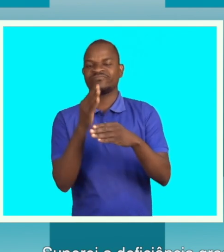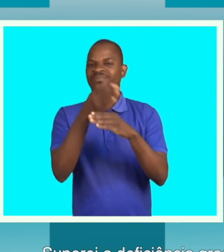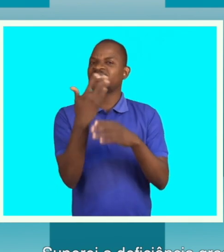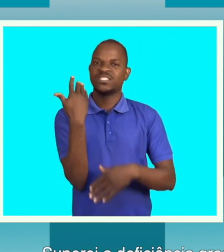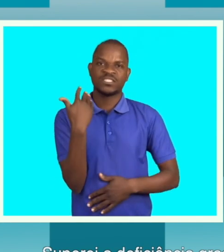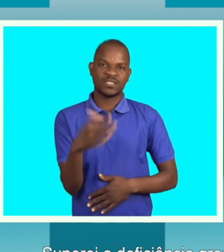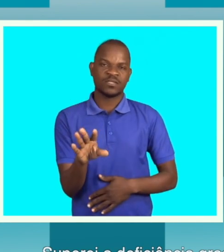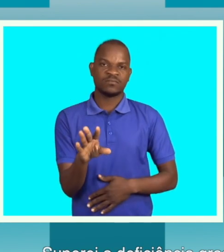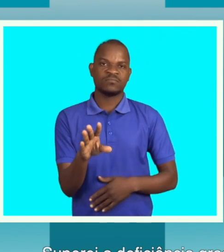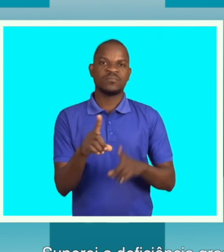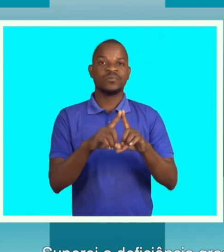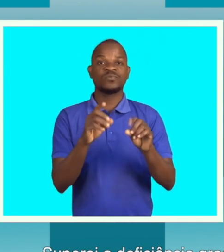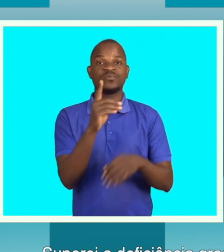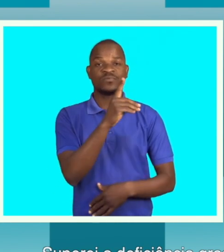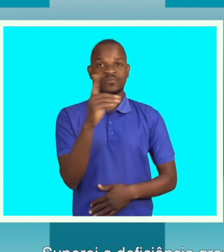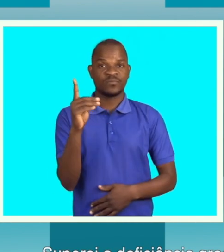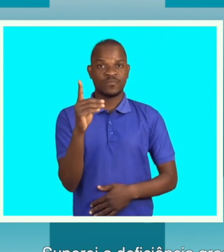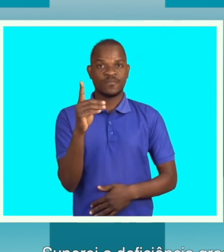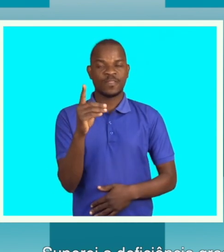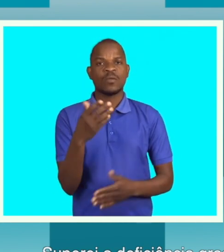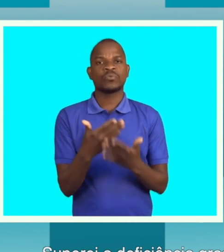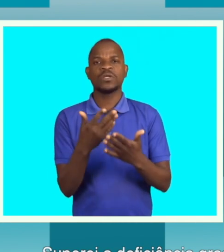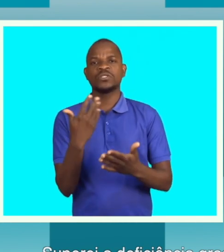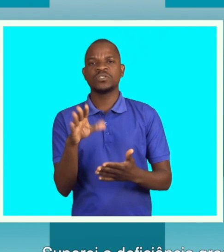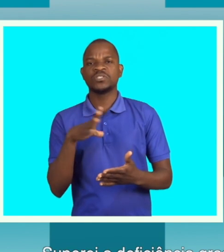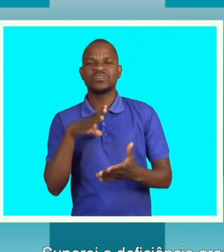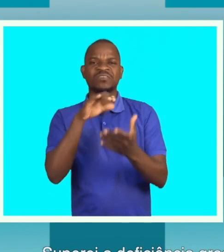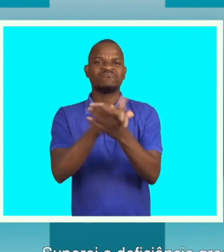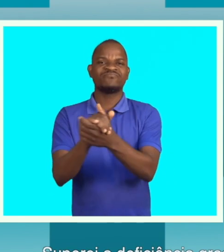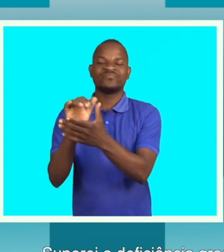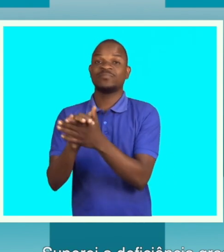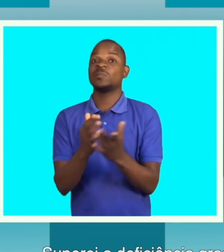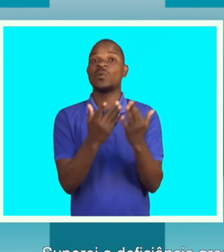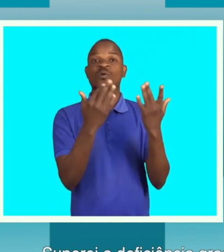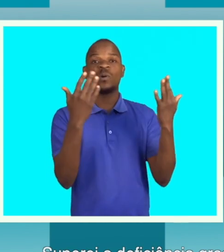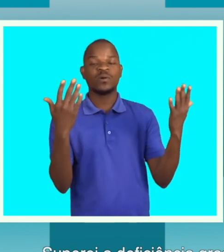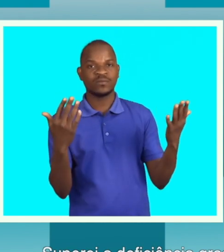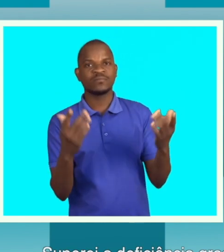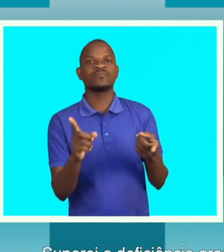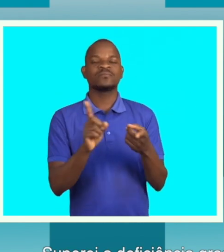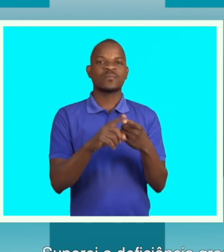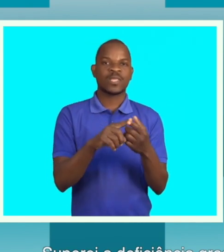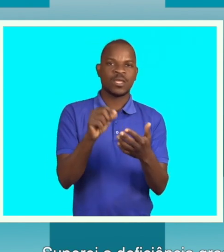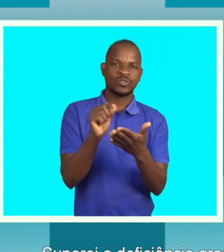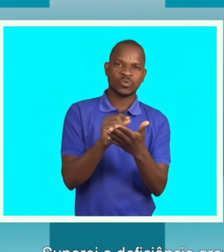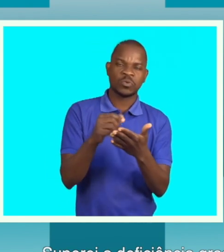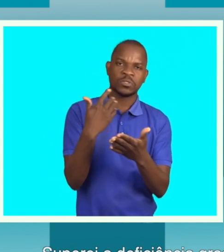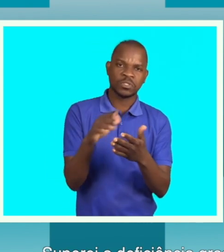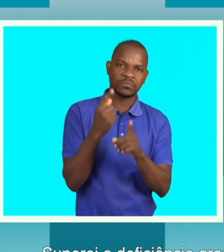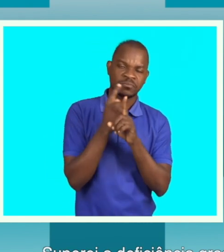deficiência Segundo Amizade Segundo Minha escolaridade Segundo